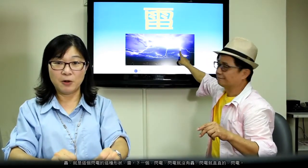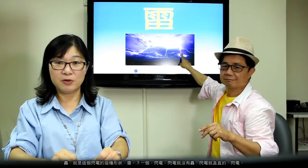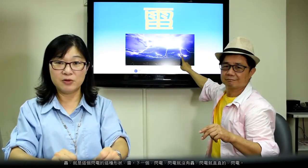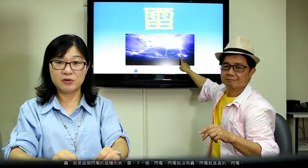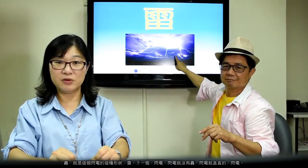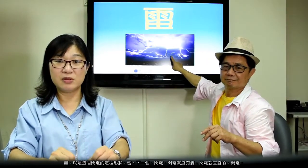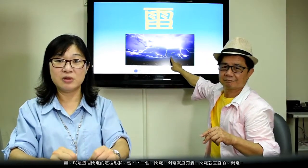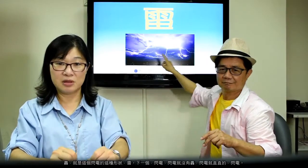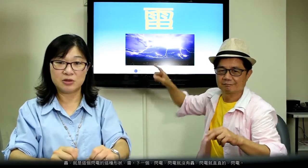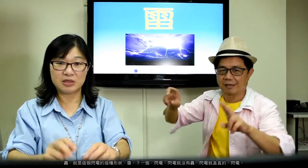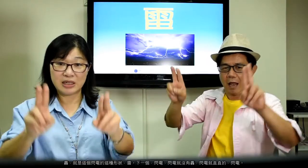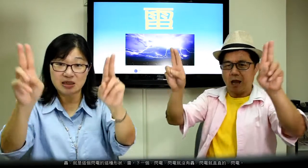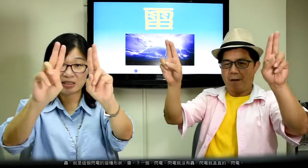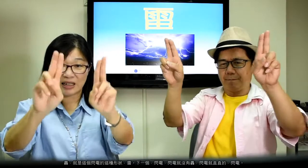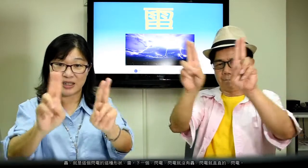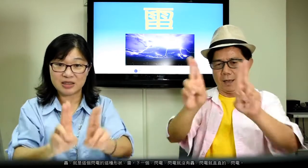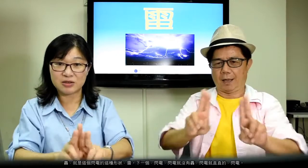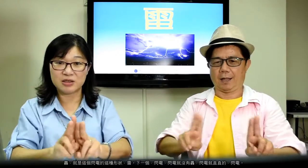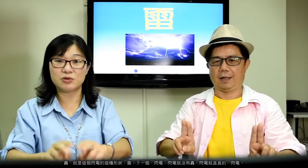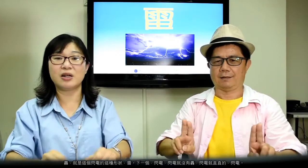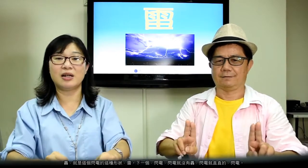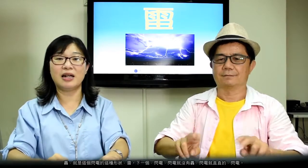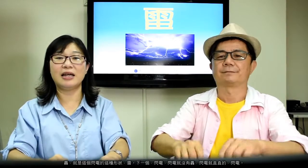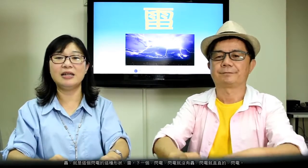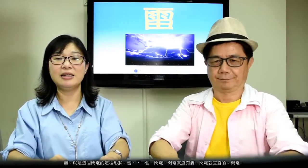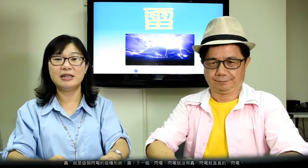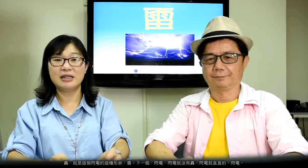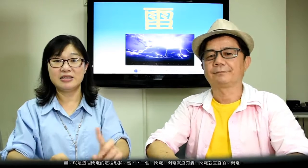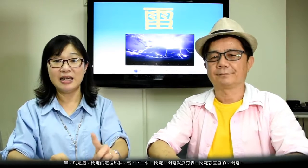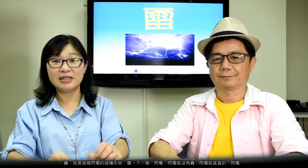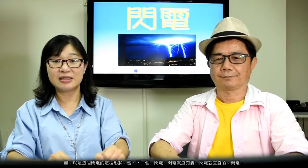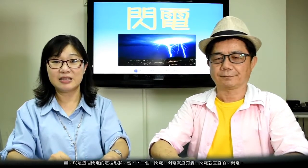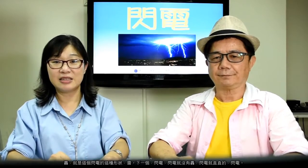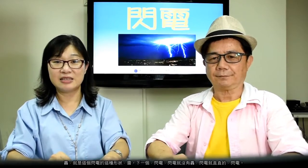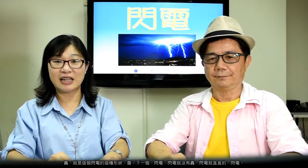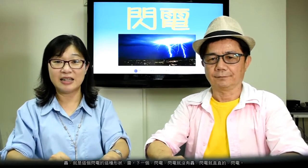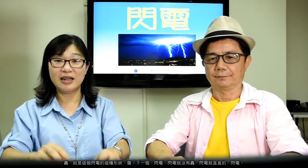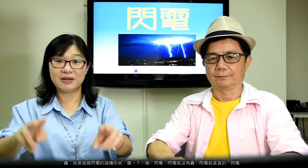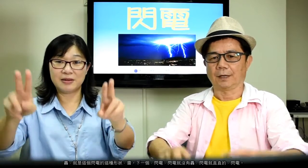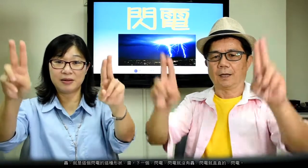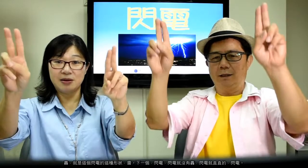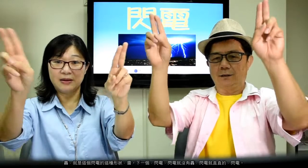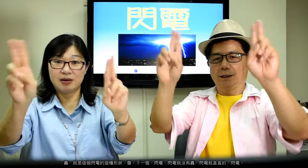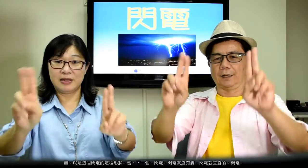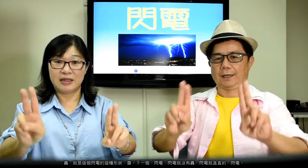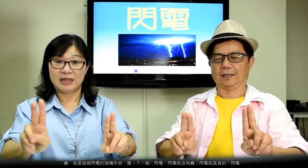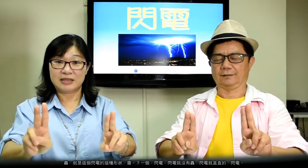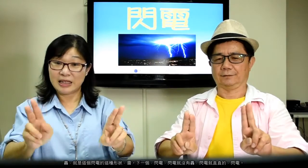砰。就是这个闪电的这种形状，雷。下一个，闪电，闪电